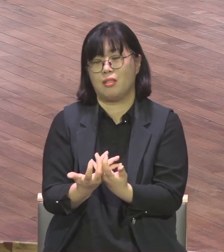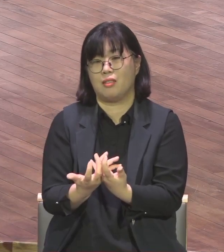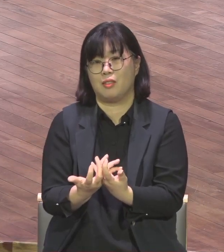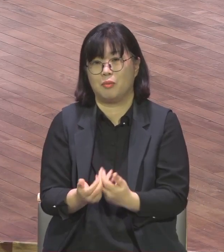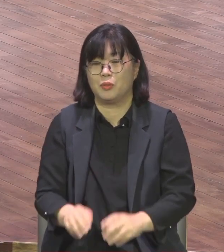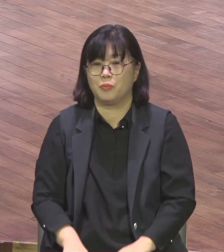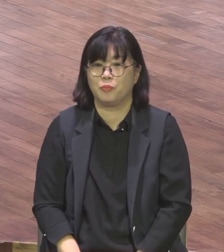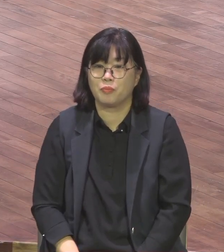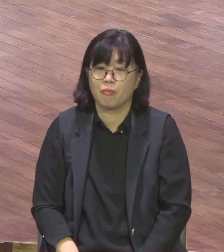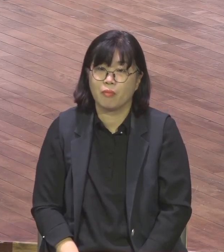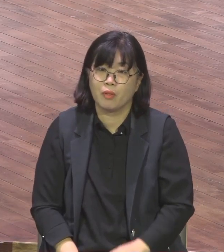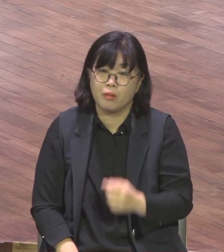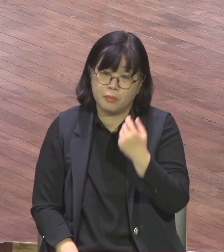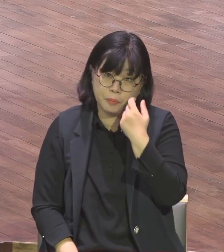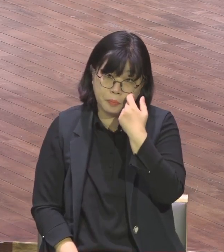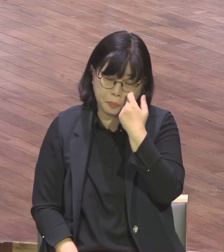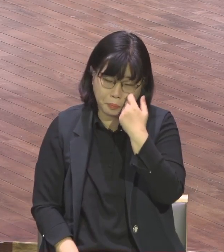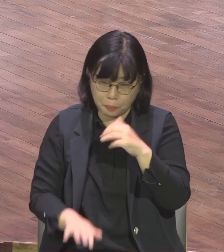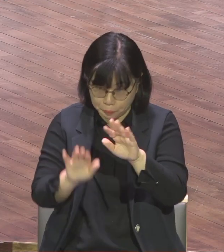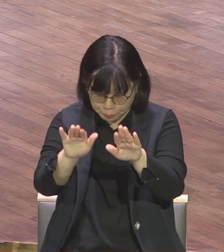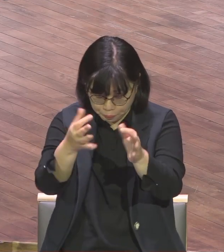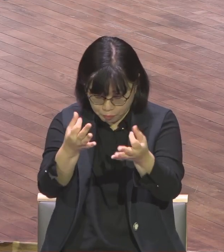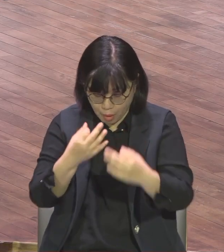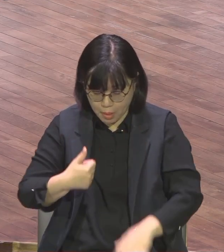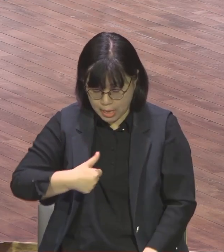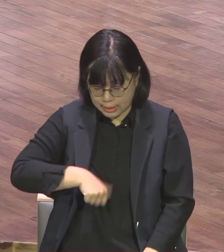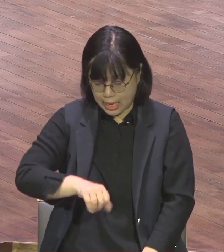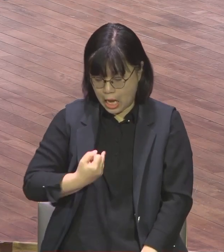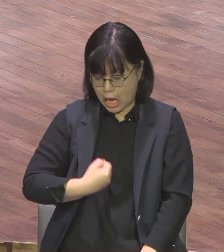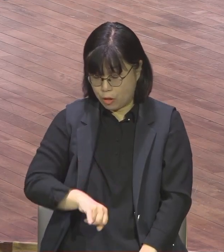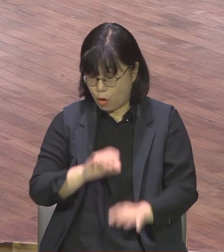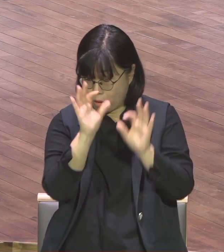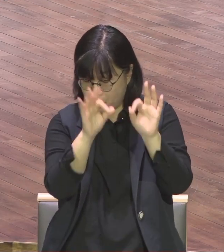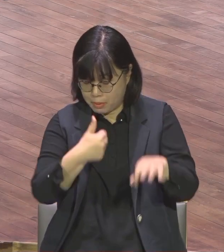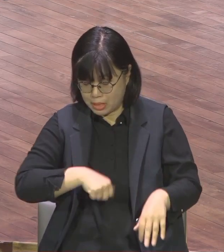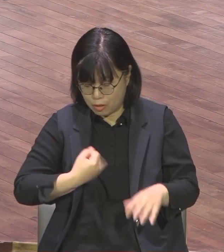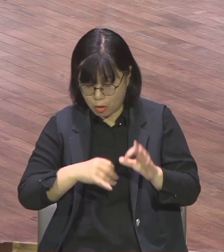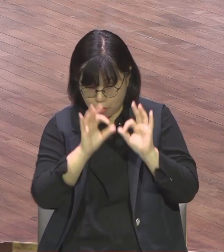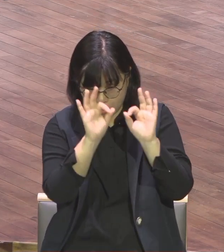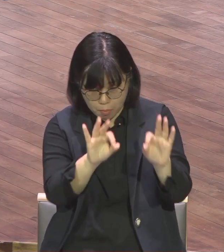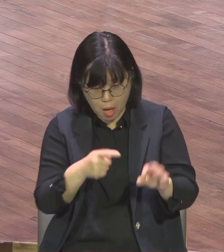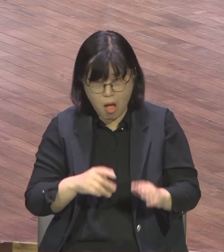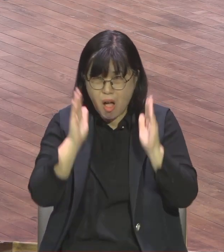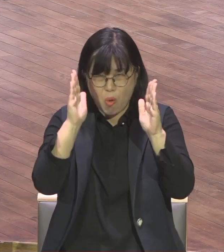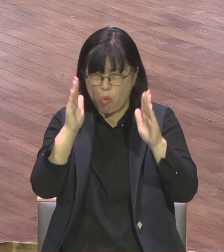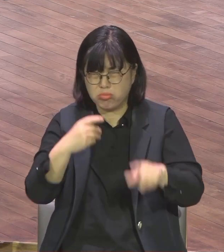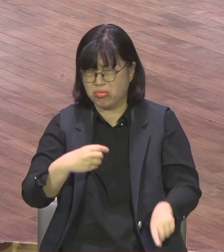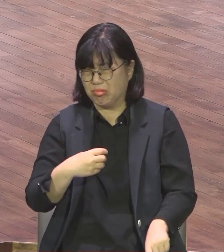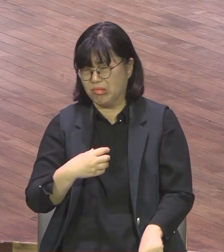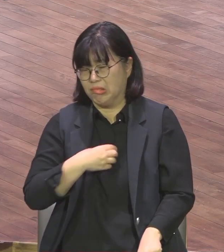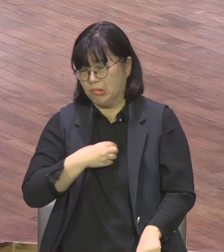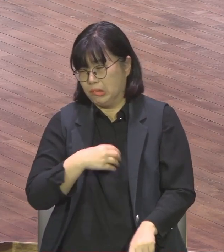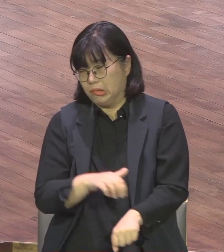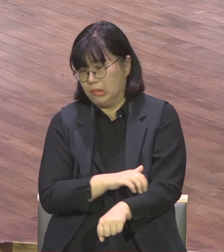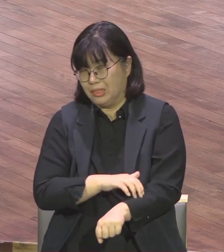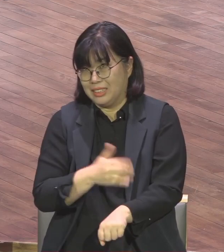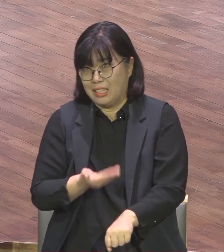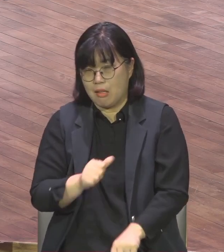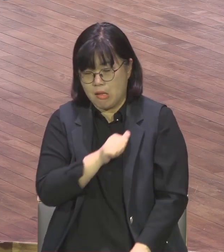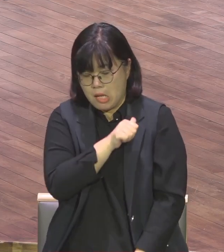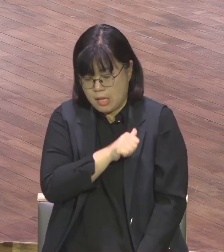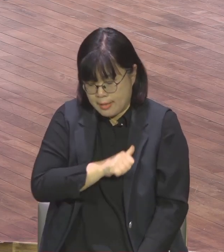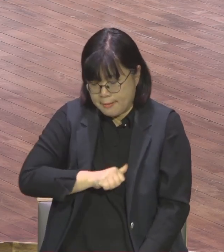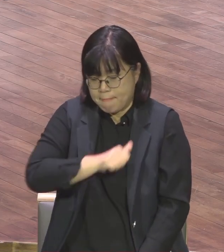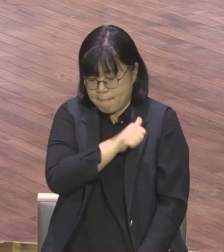공부, 공부 좋아하는 학생들 거의 없어요. 싫어하는 공부를 왜 억지로 하느냐? 부모에게 인정받고 싶었어. 공부